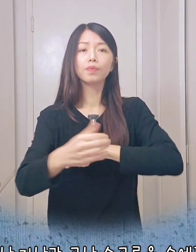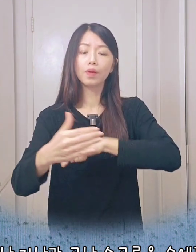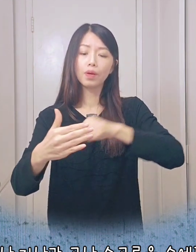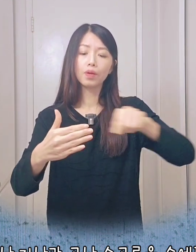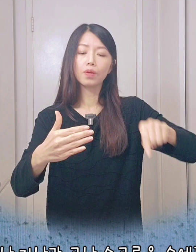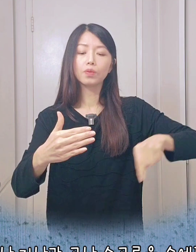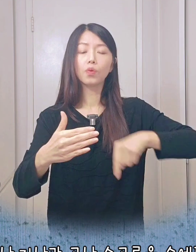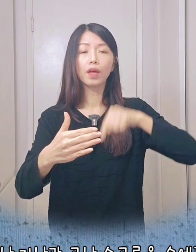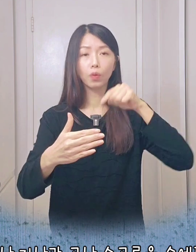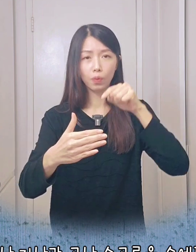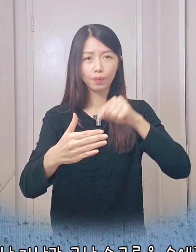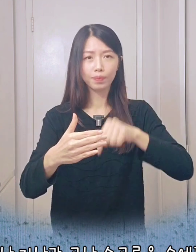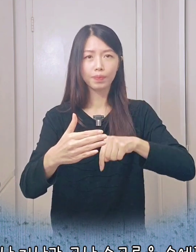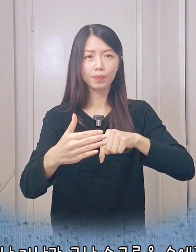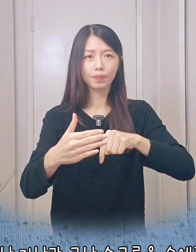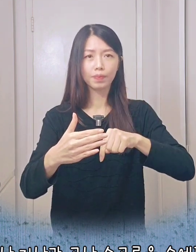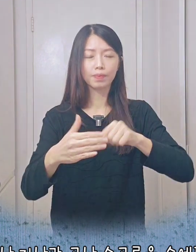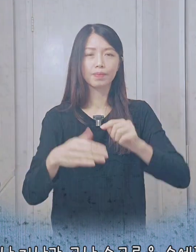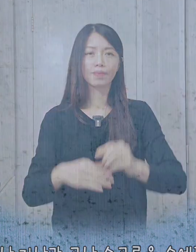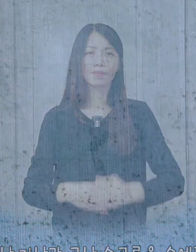수고로움 속에도.